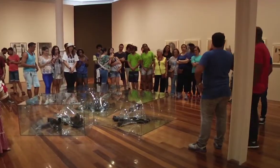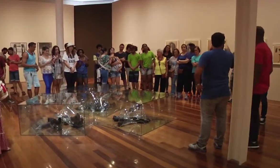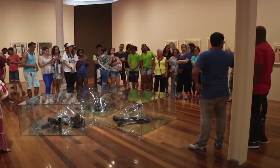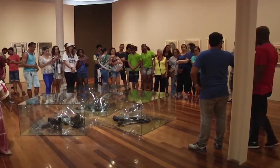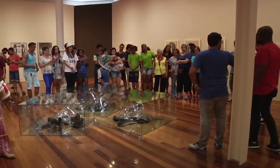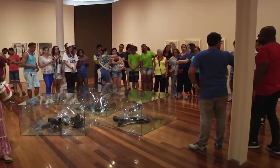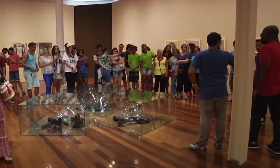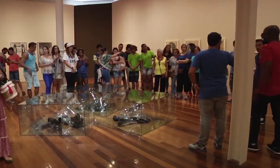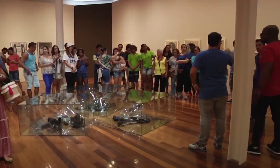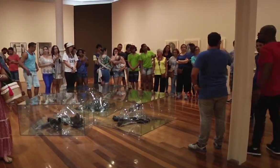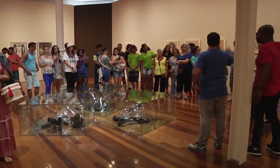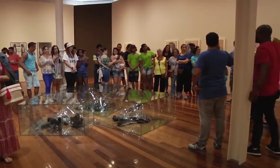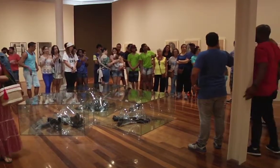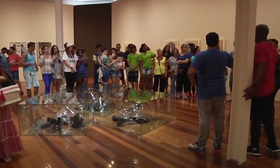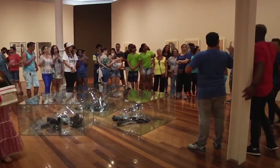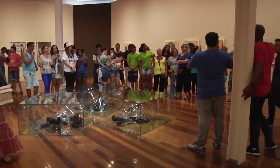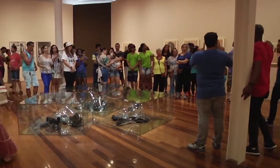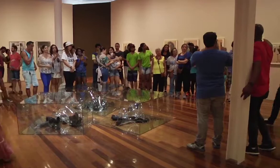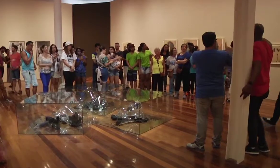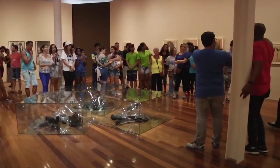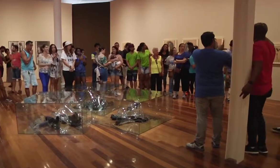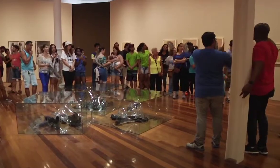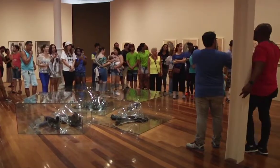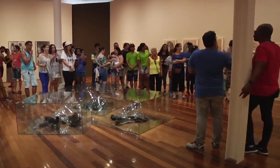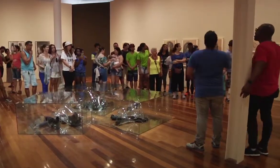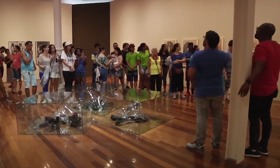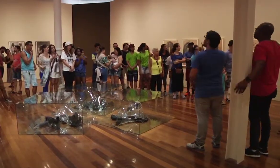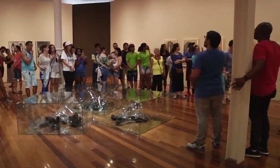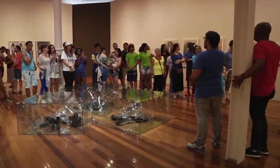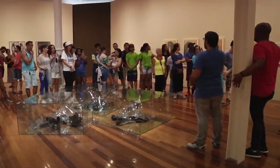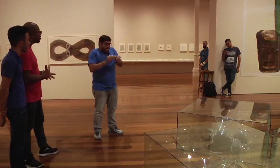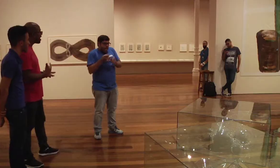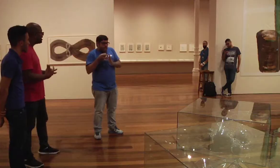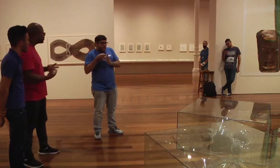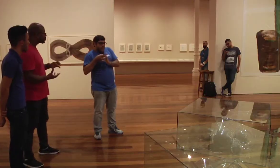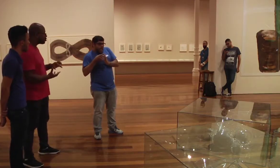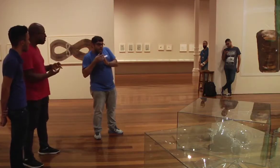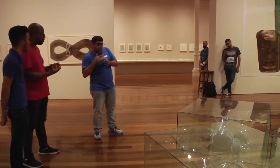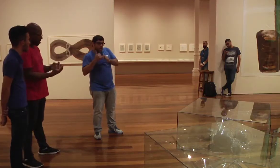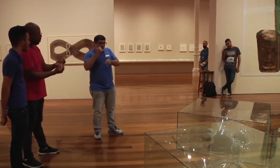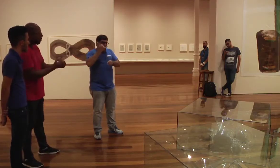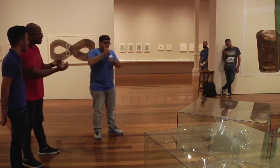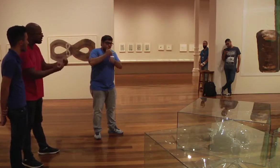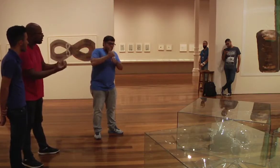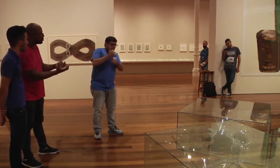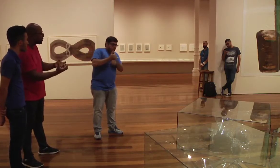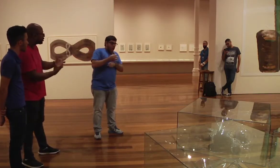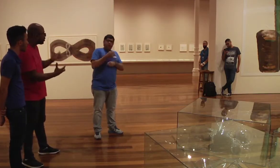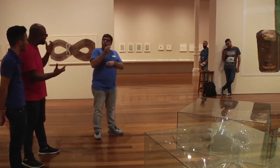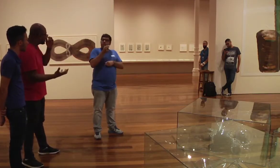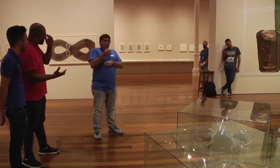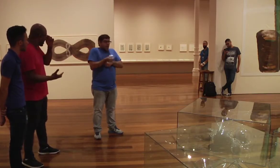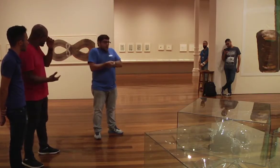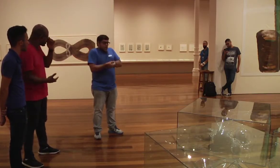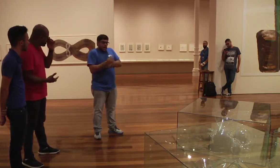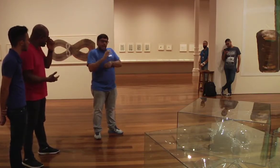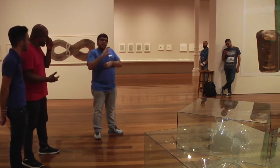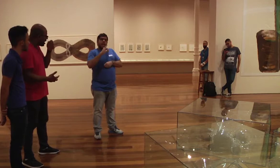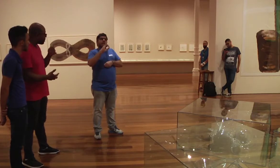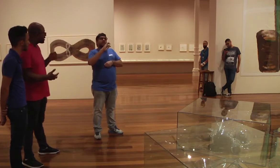um laboratório, né? Parecem elementos de um laboratório. E como transformar isso, uma composição, de transformar isso em arte? Né? A partir